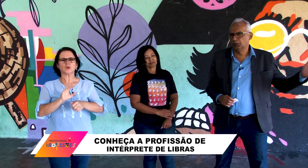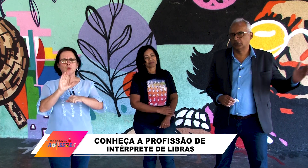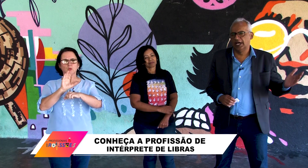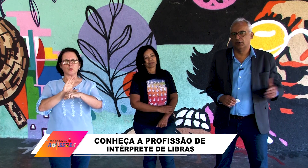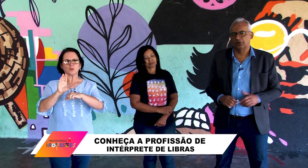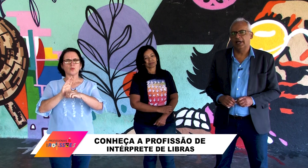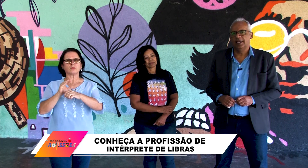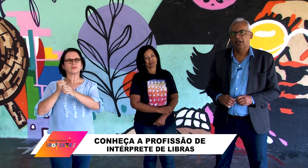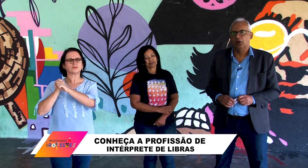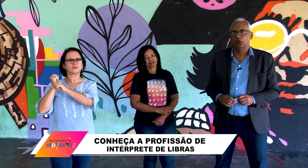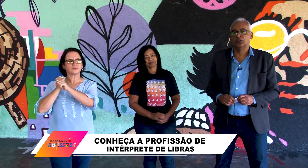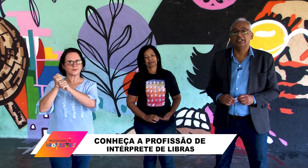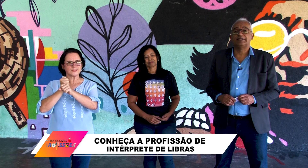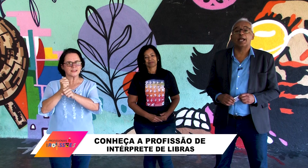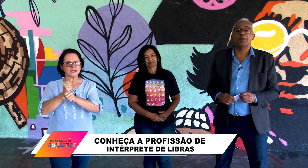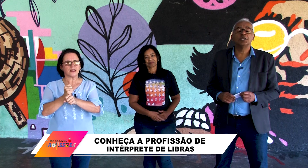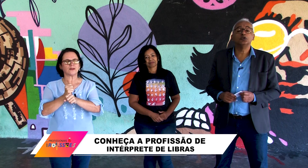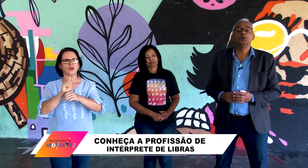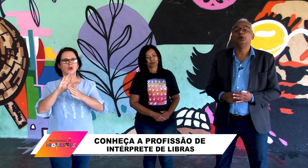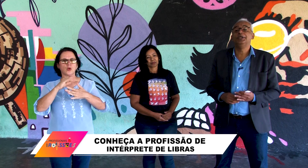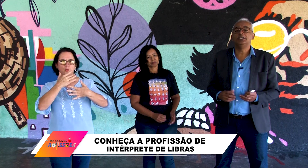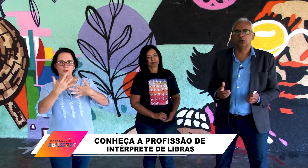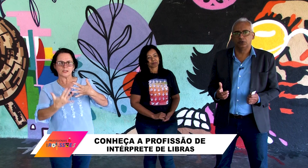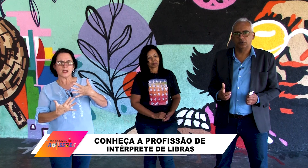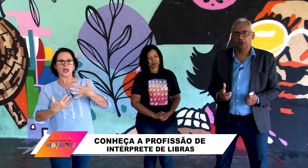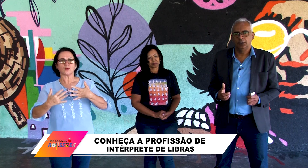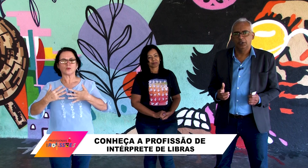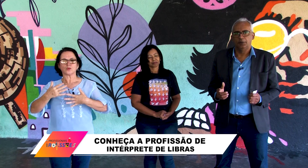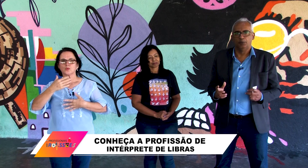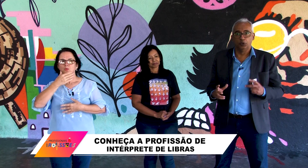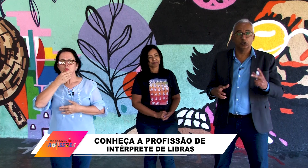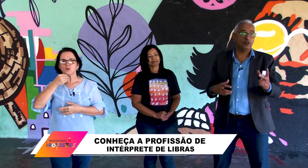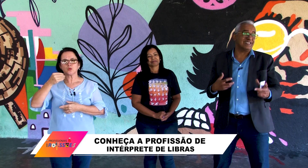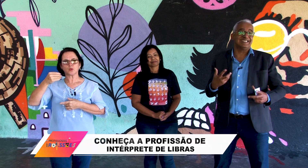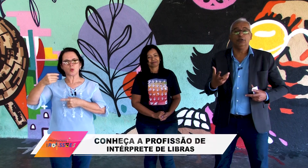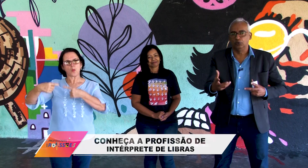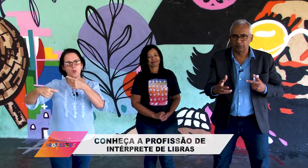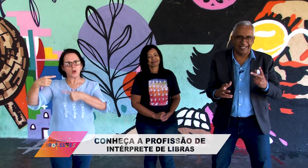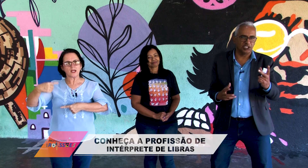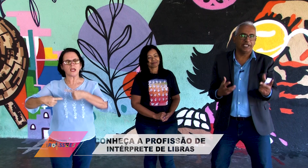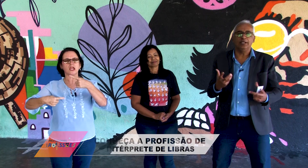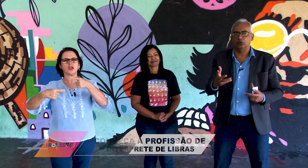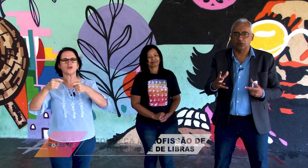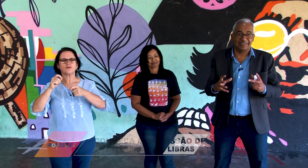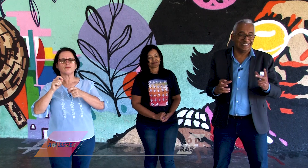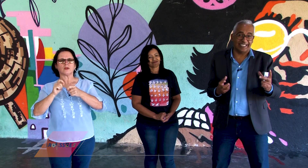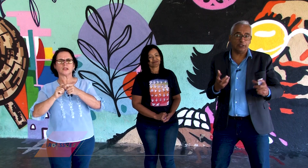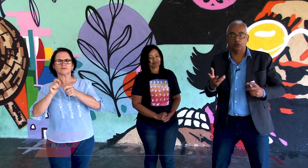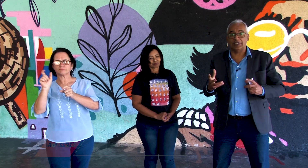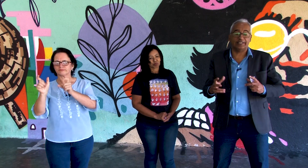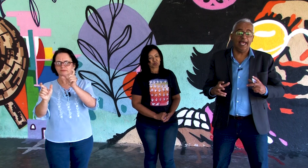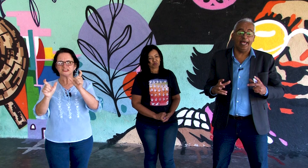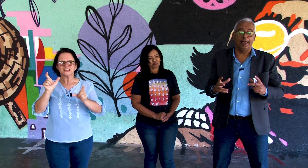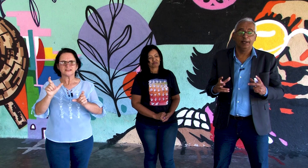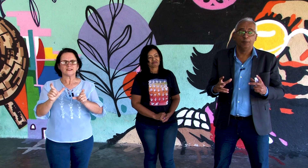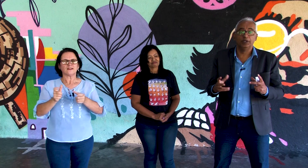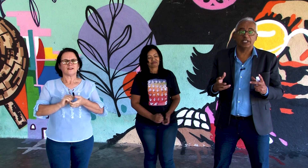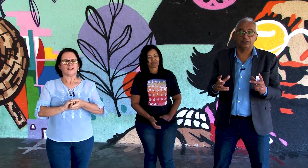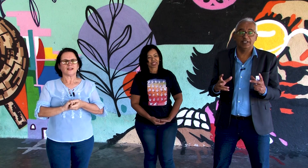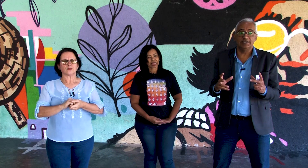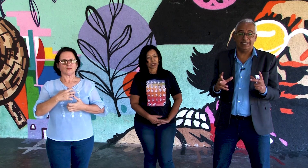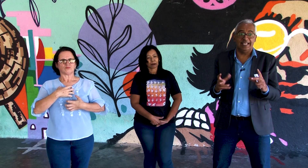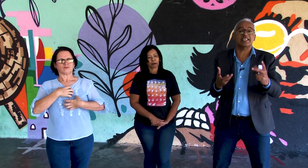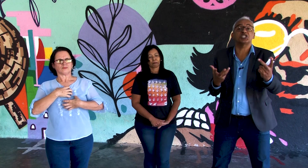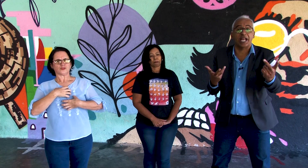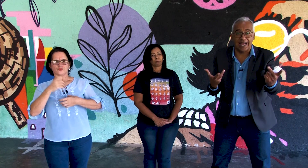nos últimos anos, não é? Os intérpretes, os políticos, muitos fazendo trejeitos, gestos até